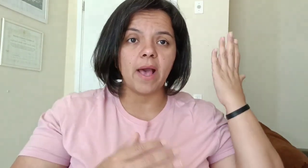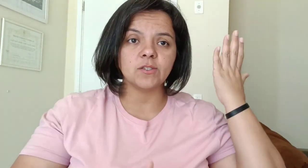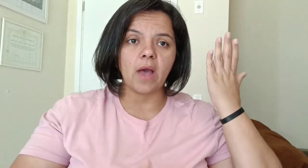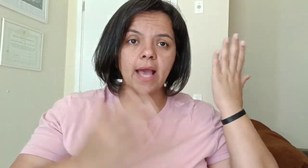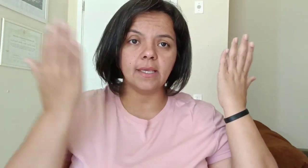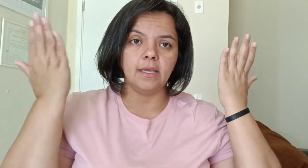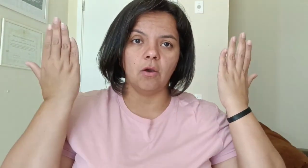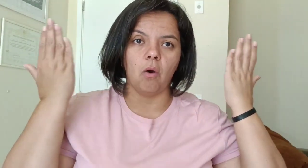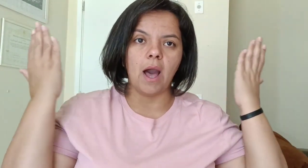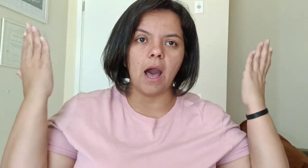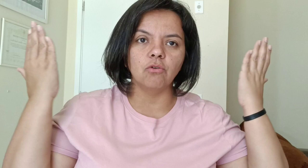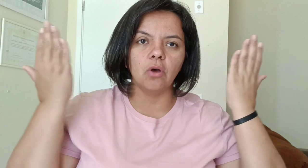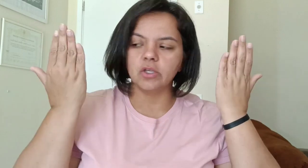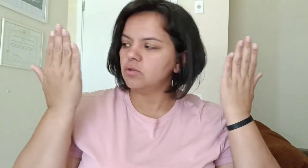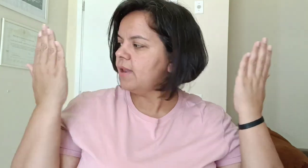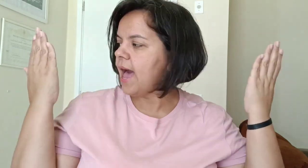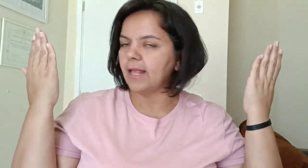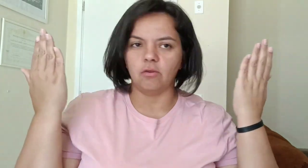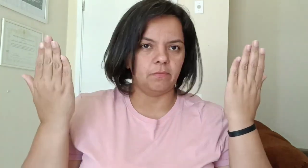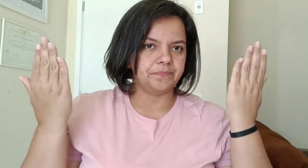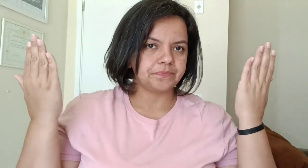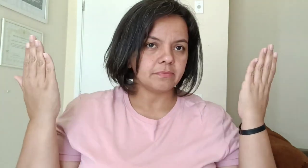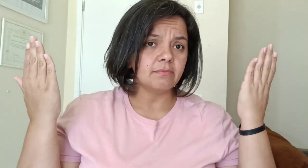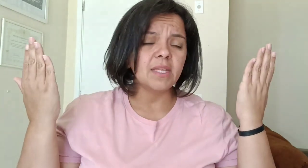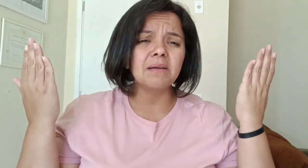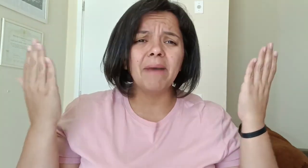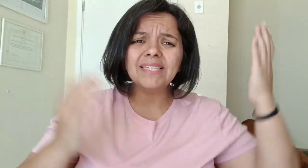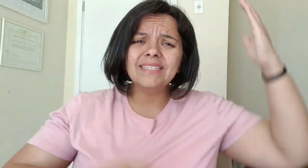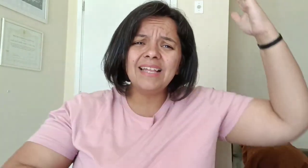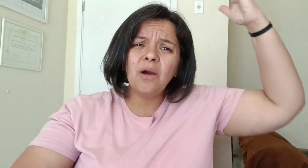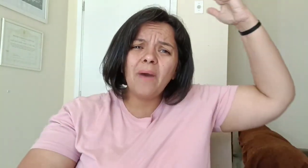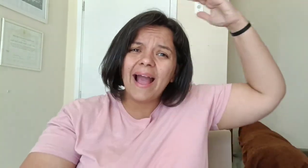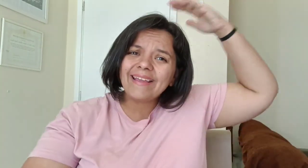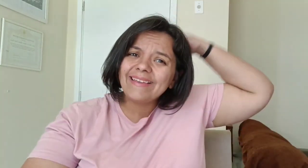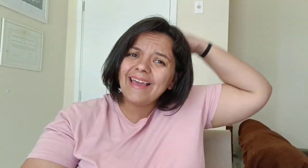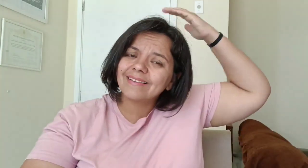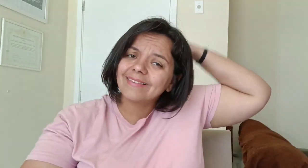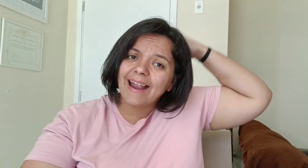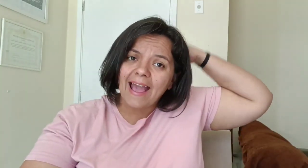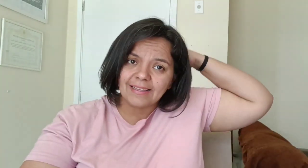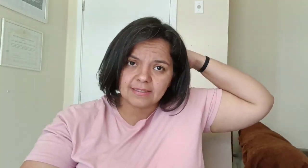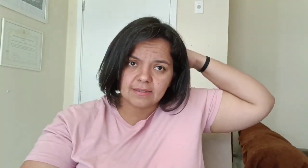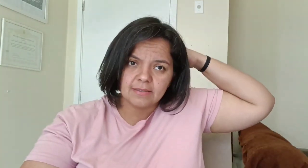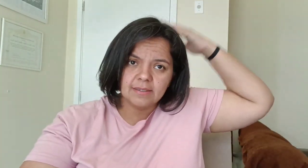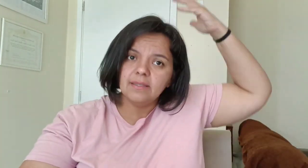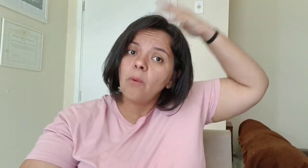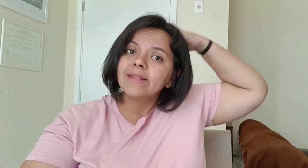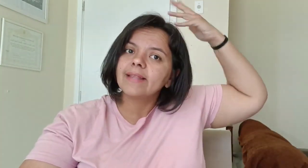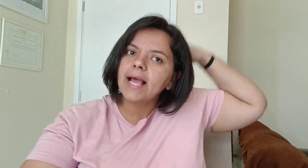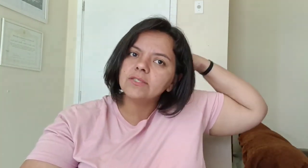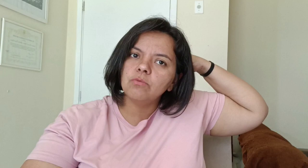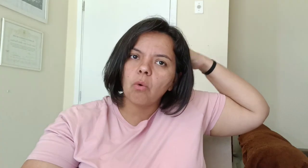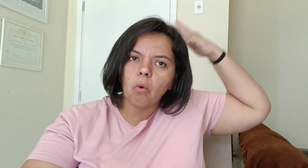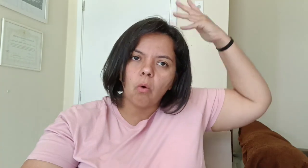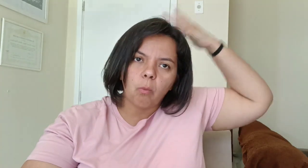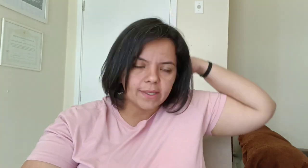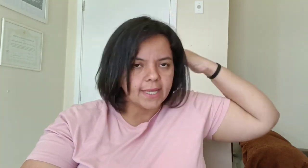espaço aqui, ó, ao nosso lado. Mas não aqui atrás, não atrás do meu corpo, atrás